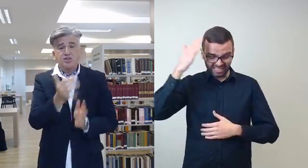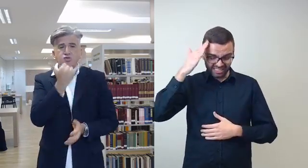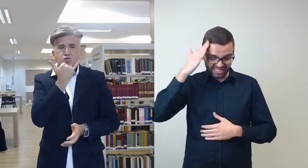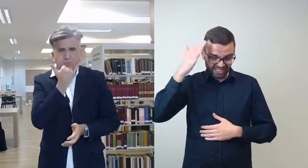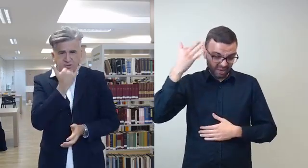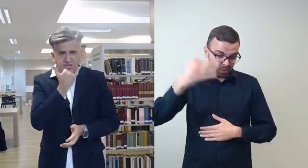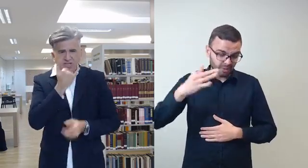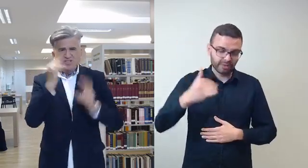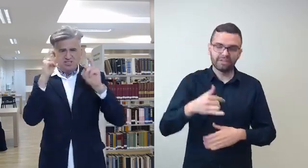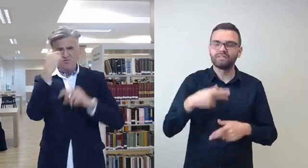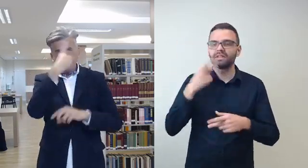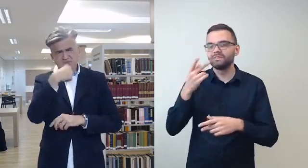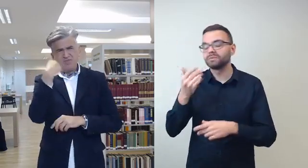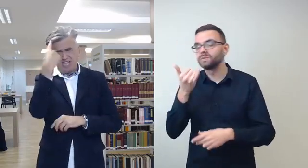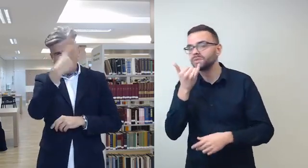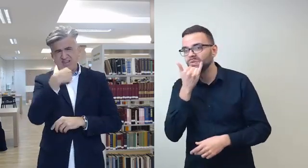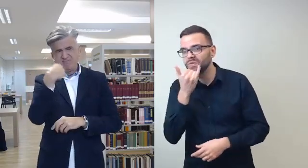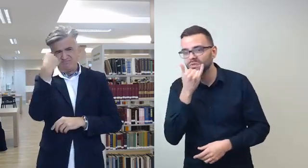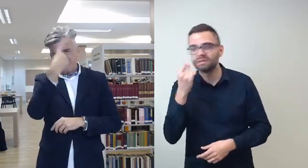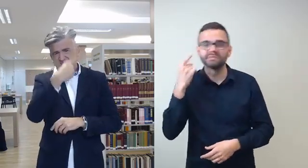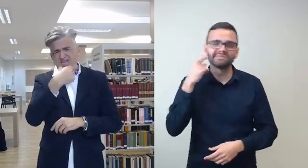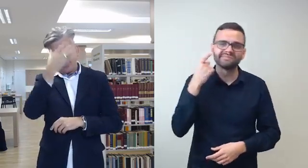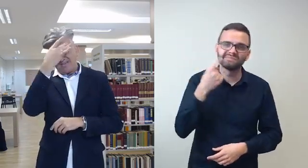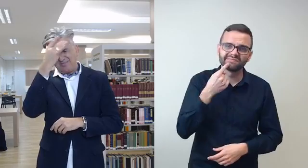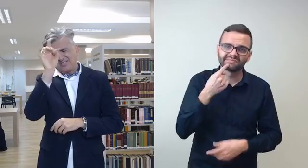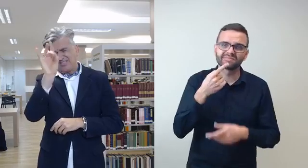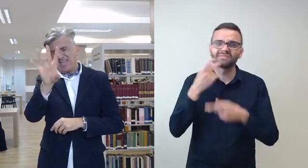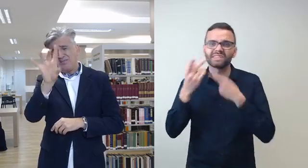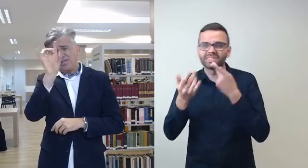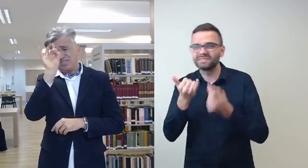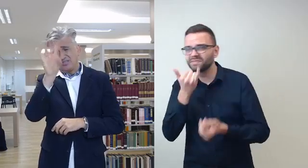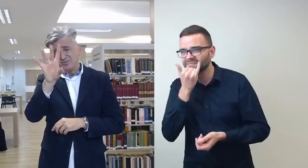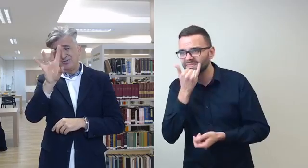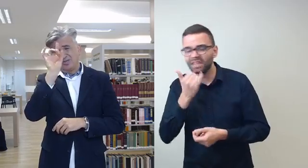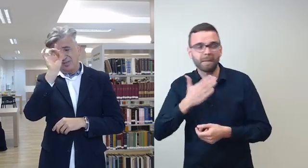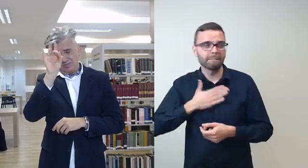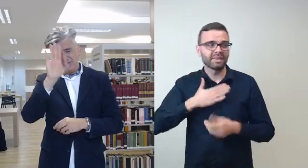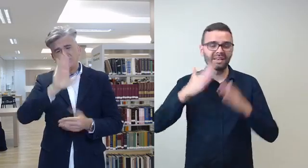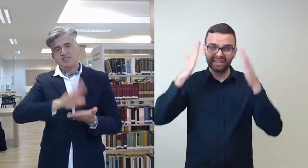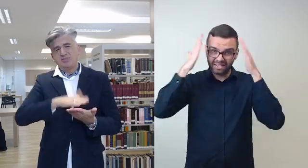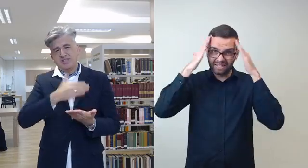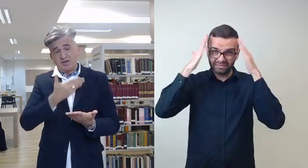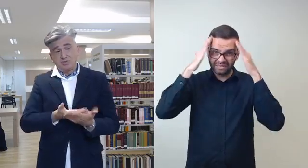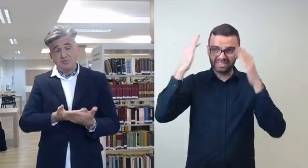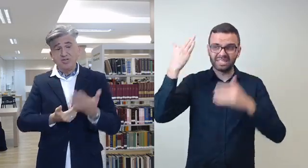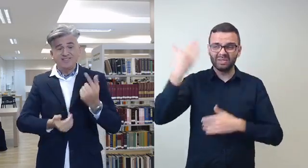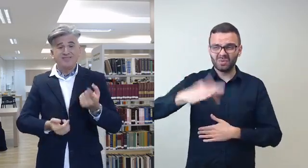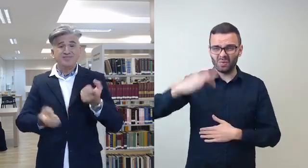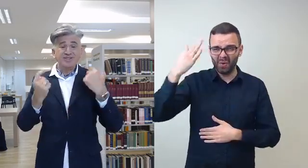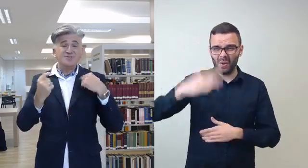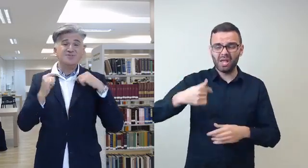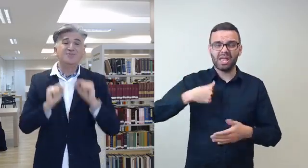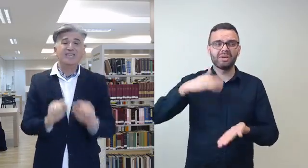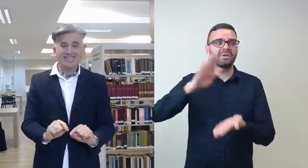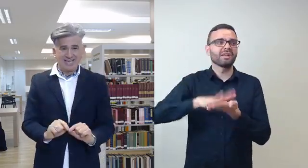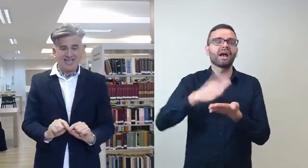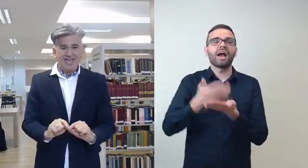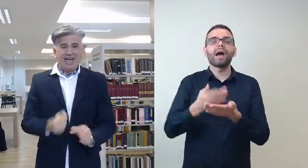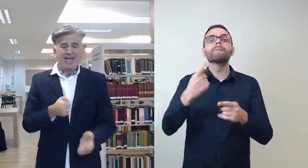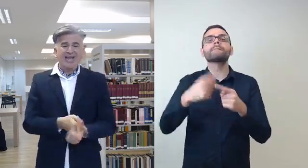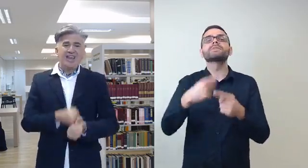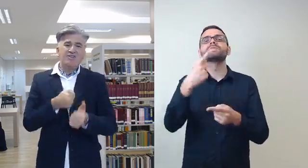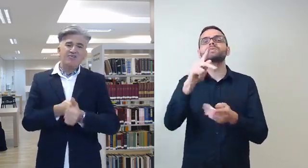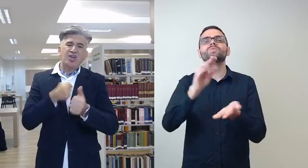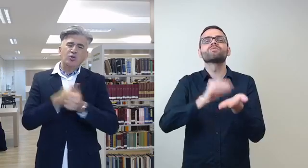dizia assim, olha, desculpa, vocês estão vendo a minha cara? Minha cabeça está arrebentando. mas eu vou interpretar hoje. Por quê? Se você não explica,